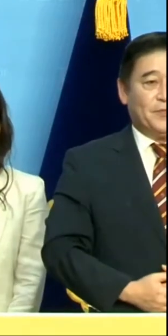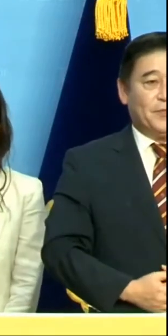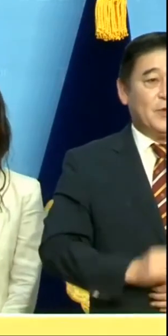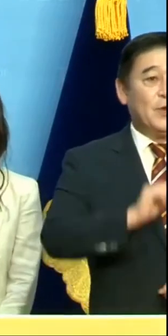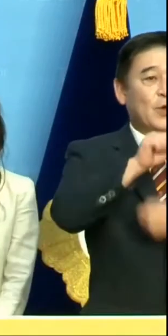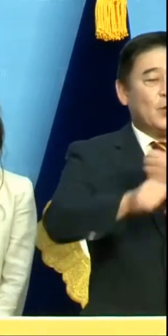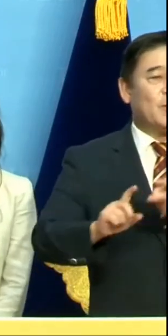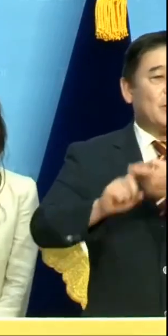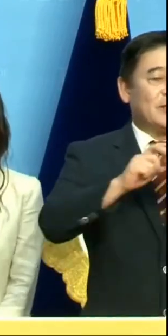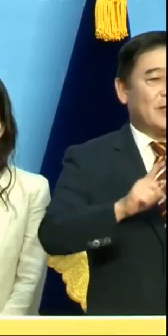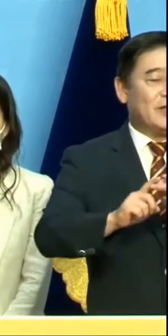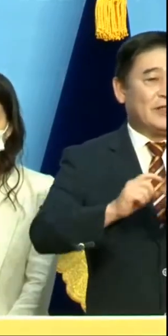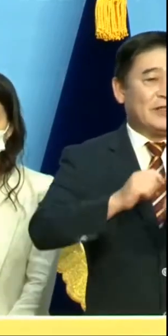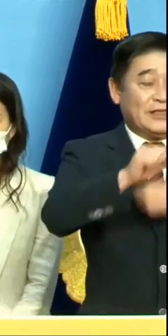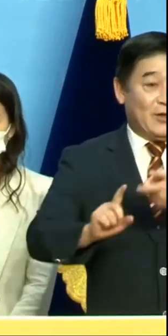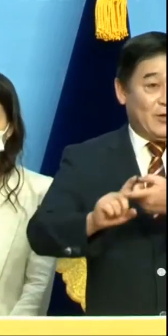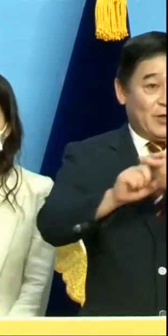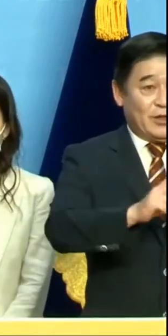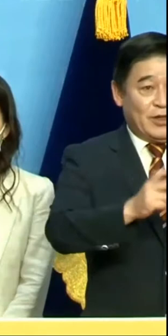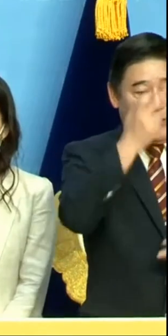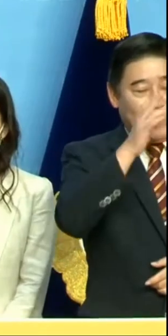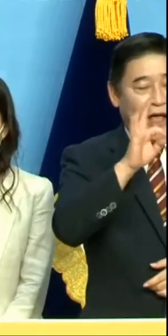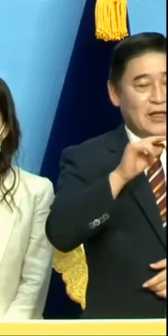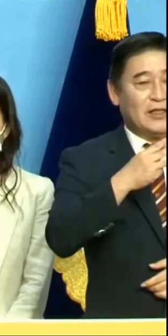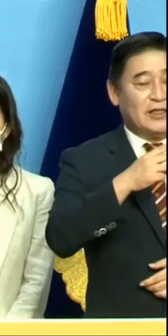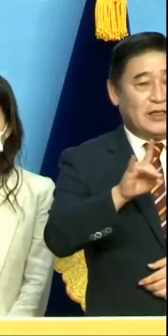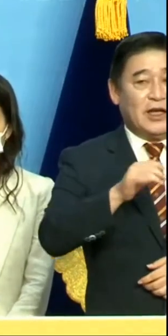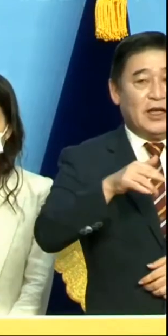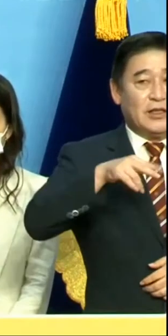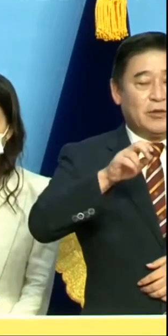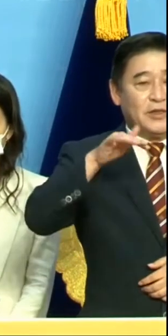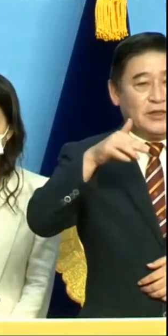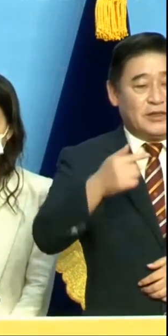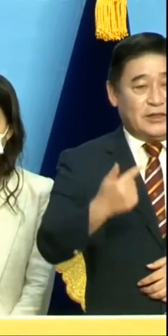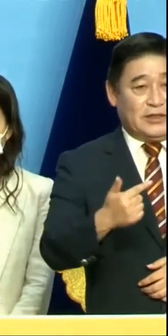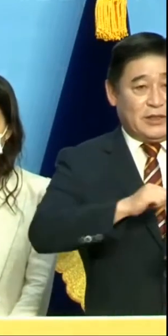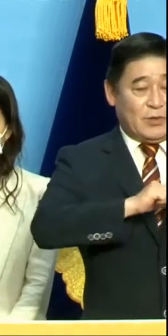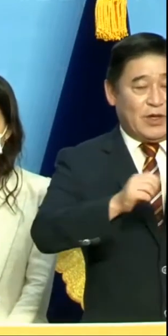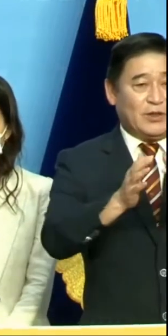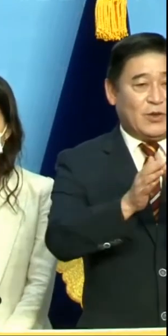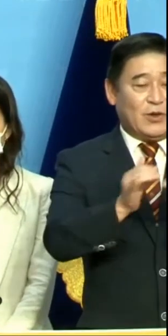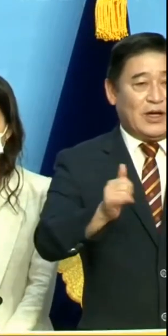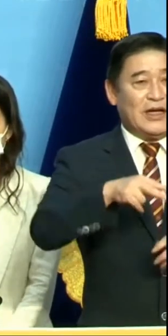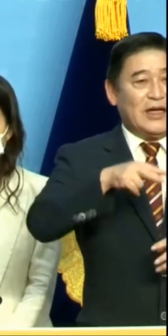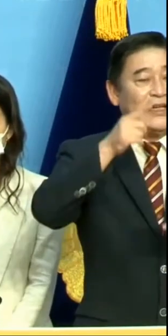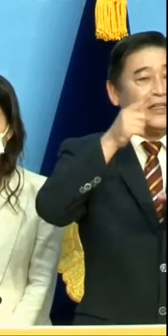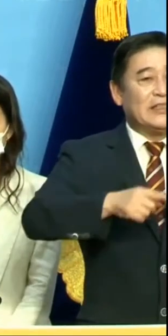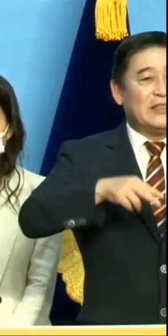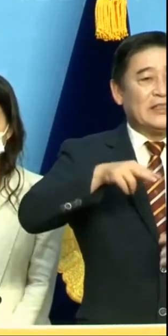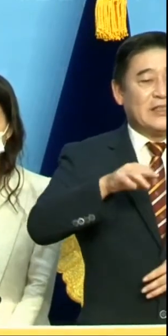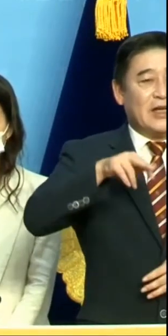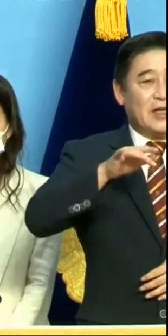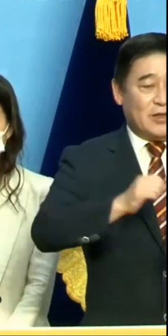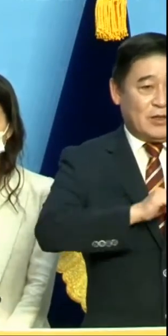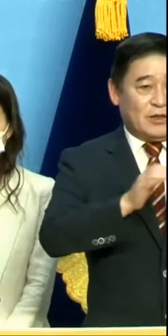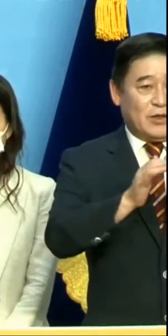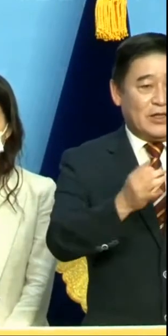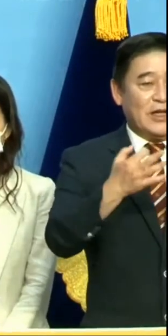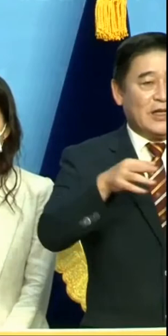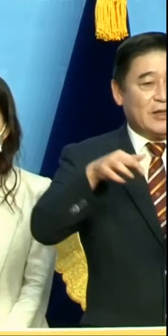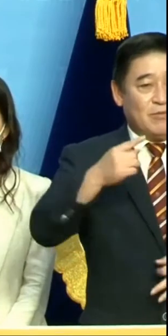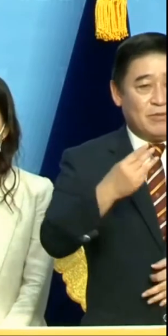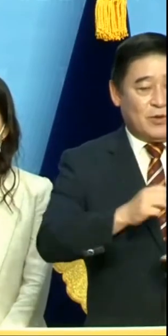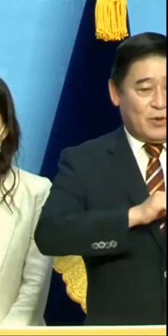동물자유연대 체 1팩 4일 변화 팀장님 섬이 진 선임 활동과 님 신상철 활동과 님 김솔